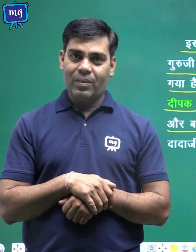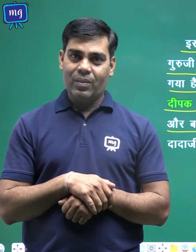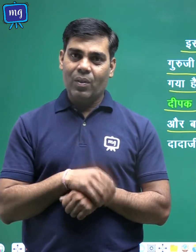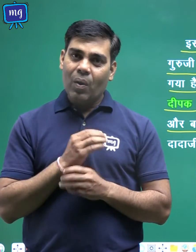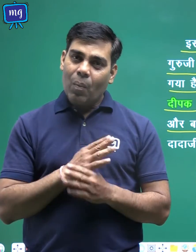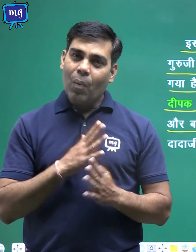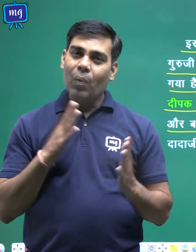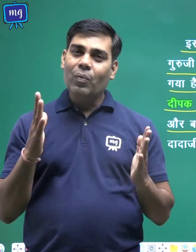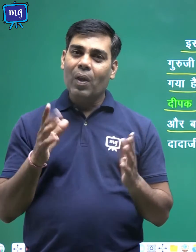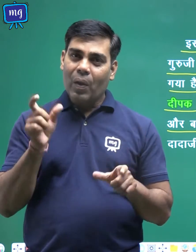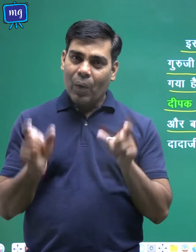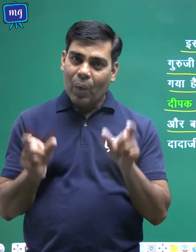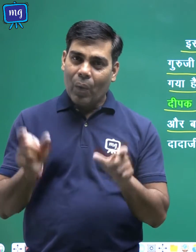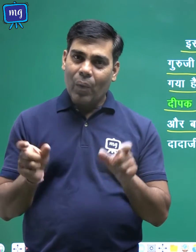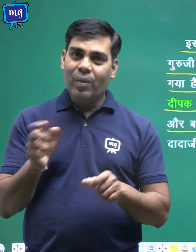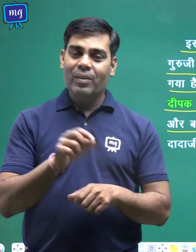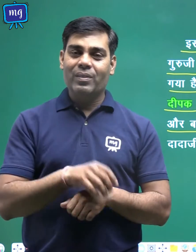बहुत सारे लोग